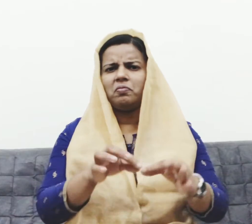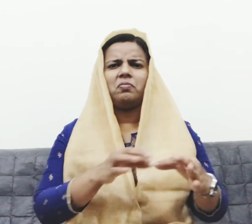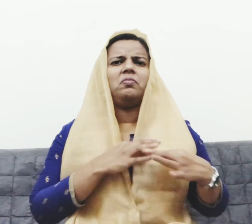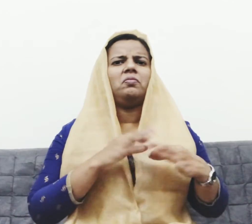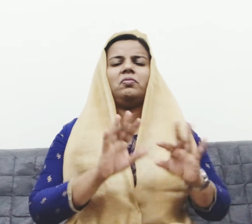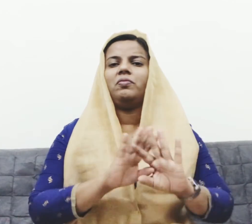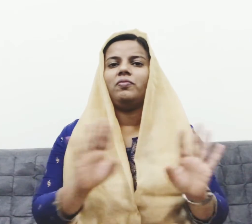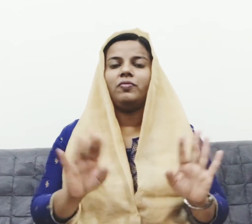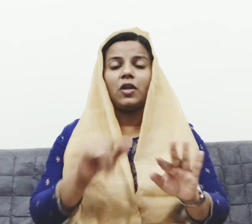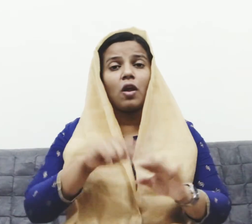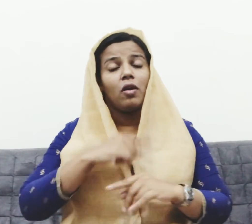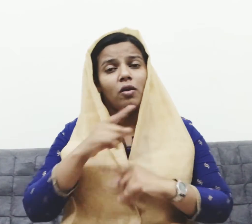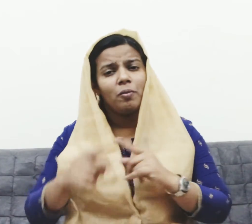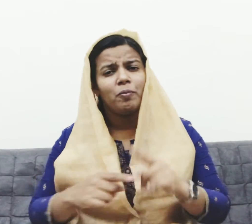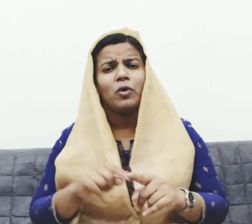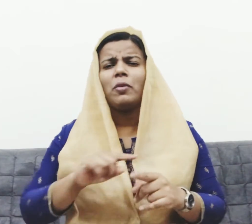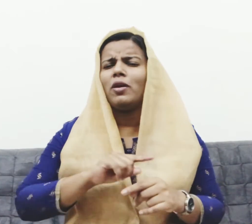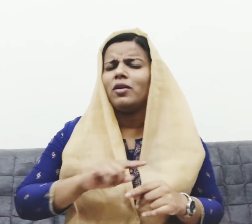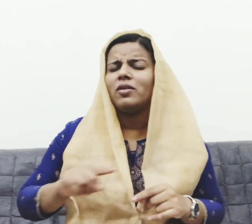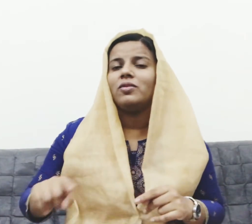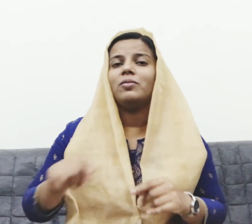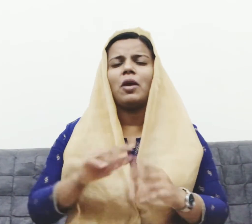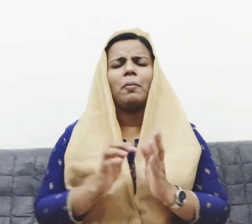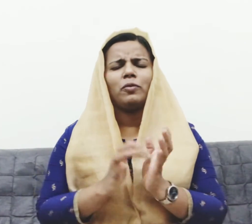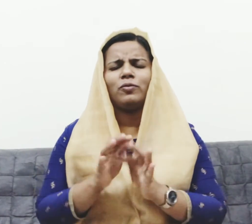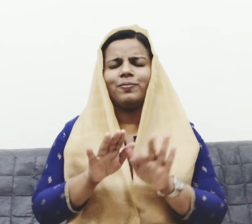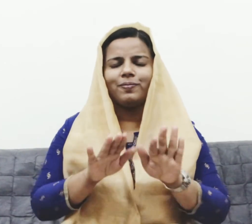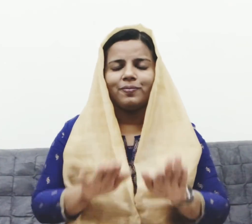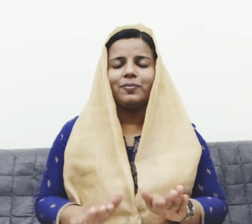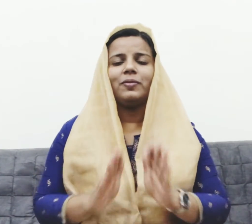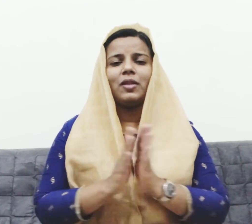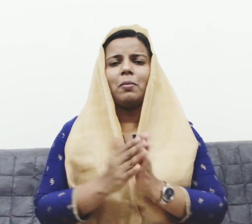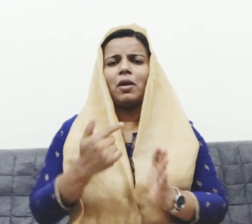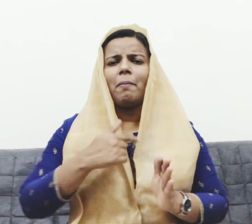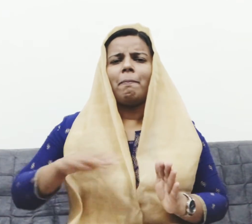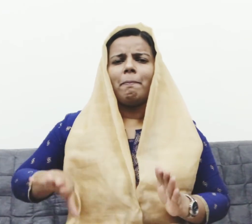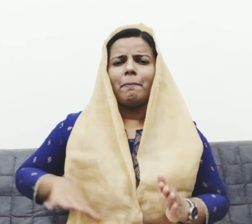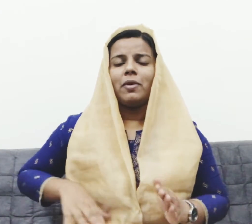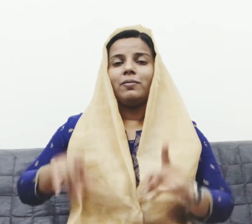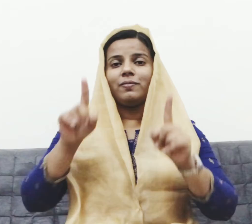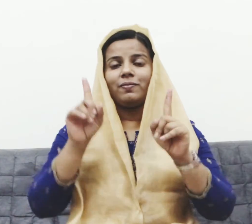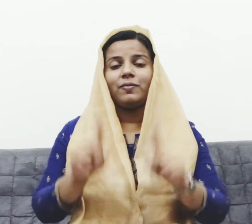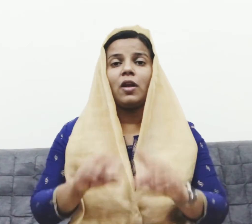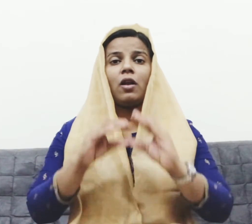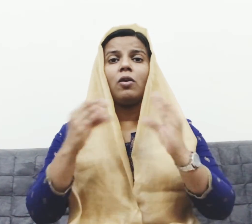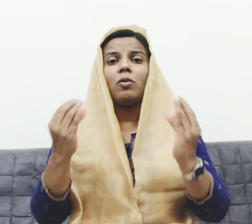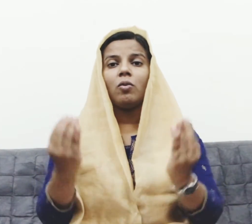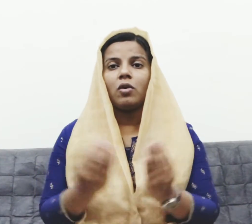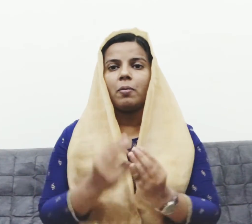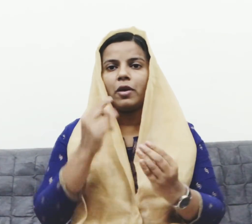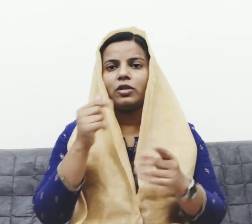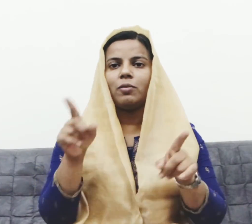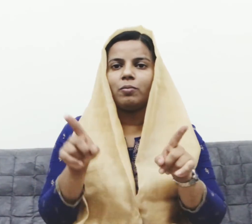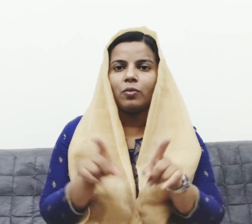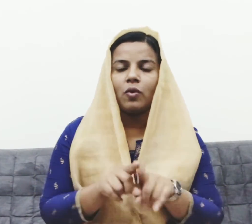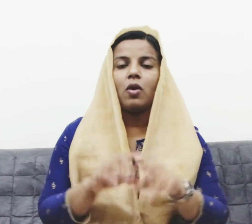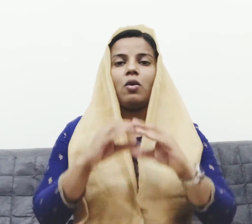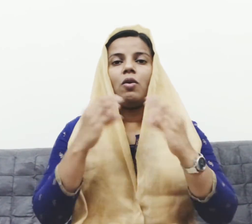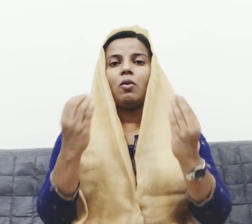അതുകൊണ്ട് എല്ലാ ദിവസവും ദൈവസന്നിധിയിൽ നിന്നിട്ട് നമ്മൾ നമ്മളെ തന്നെ ഒന്ന് ശോധന ചെയ്ത് നോക്കണം. ലോക മനുഷ്യനെ പോലുള്ളത് ലൗകികമായത്